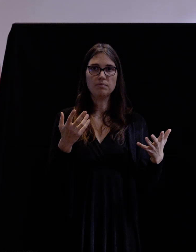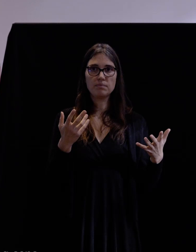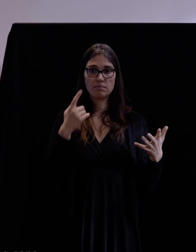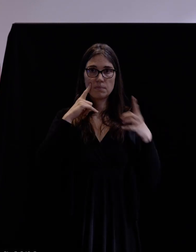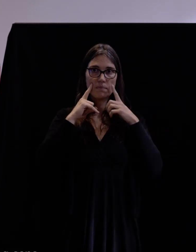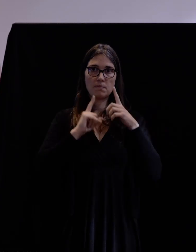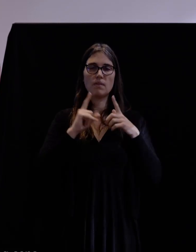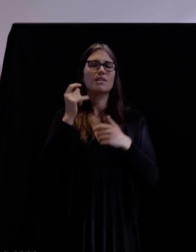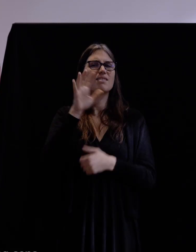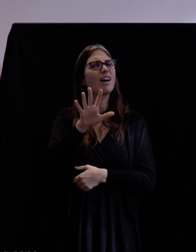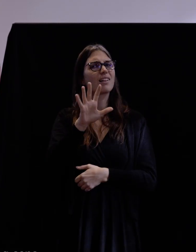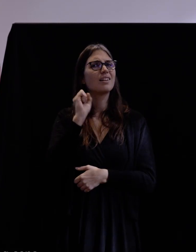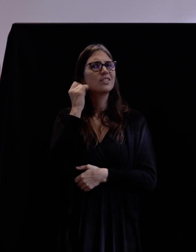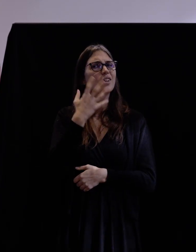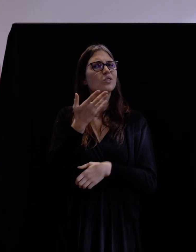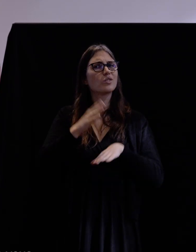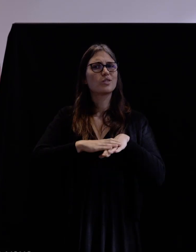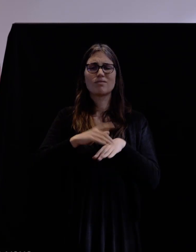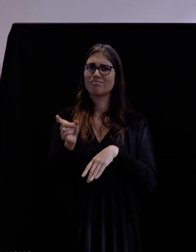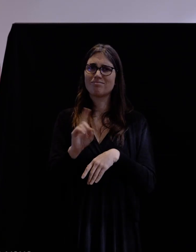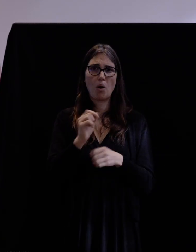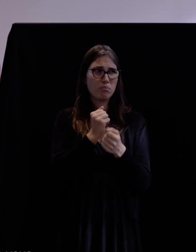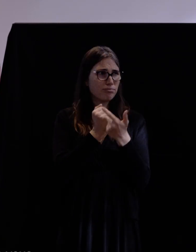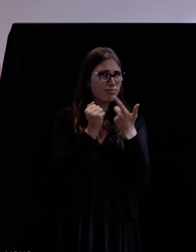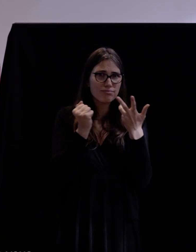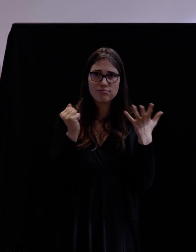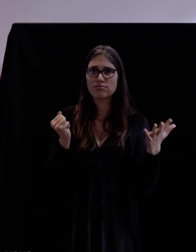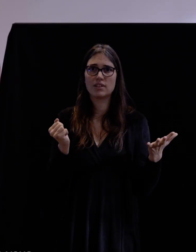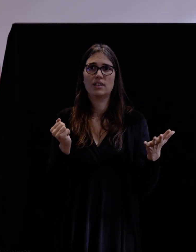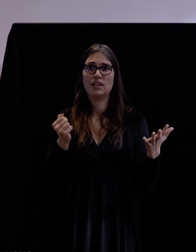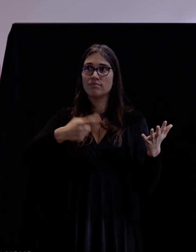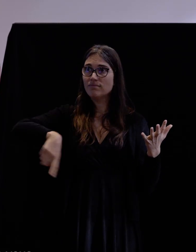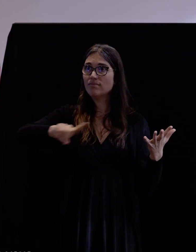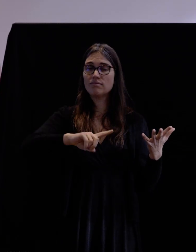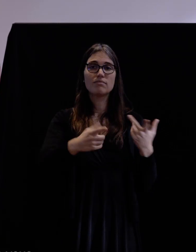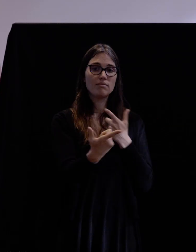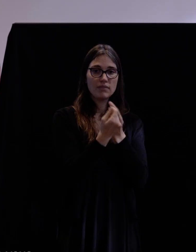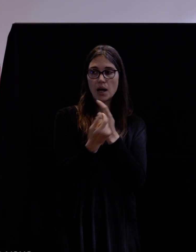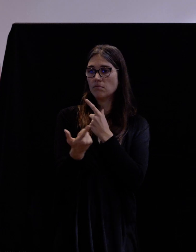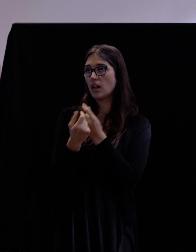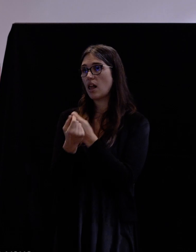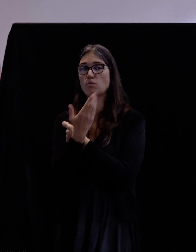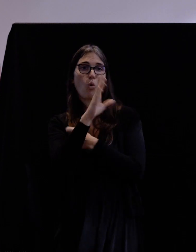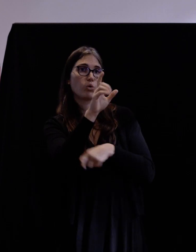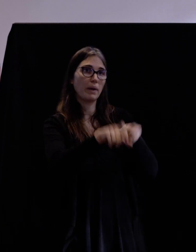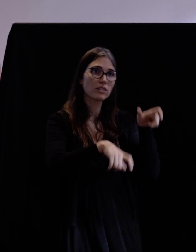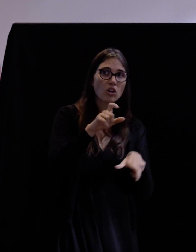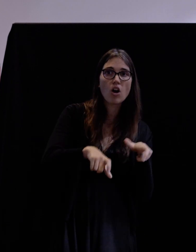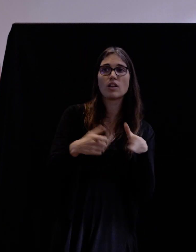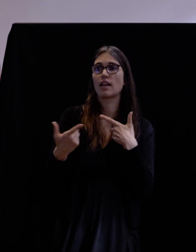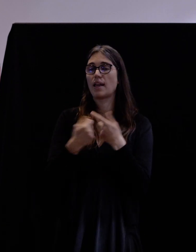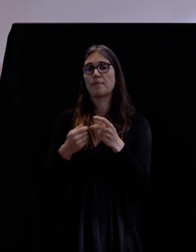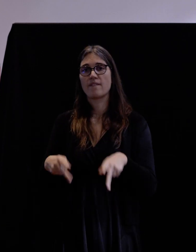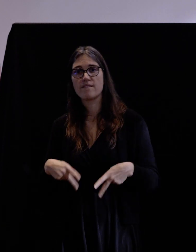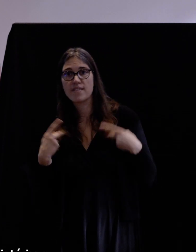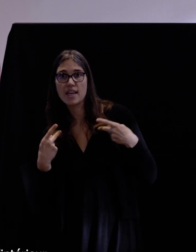on dit les 5 sens, mais en fait, il y en a beaucoup plus, hein, qui fait que vous vous êtes adapté aux autres, à votre vie, par le